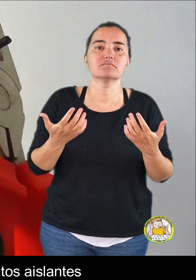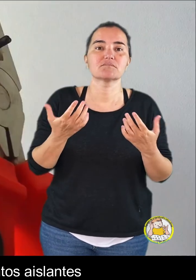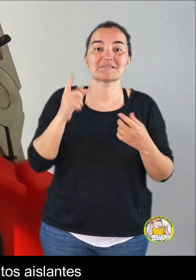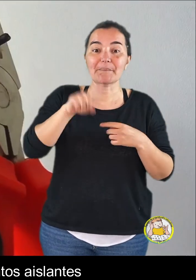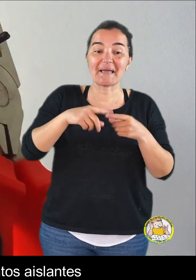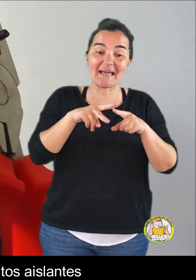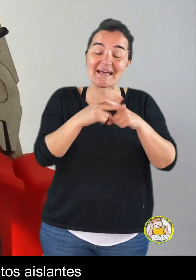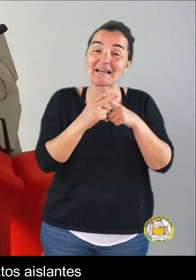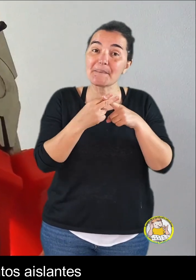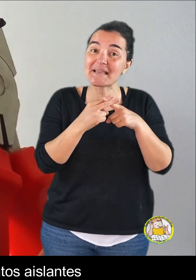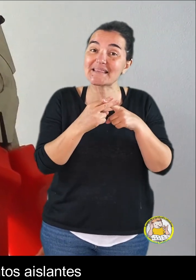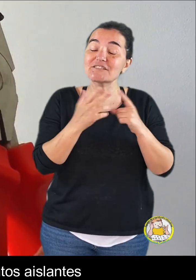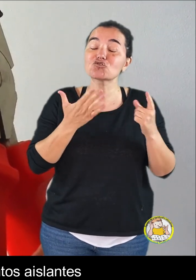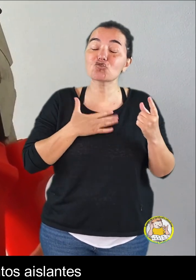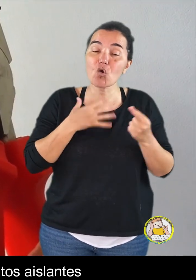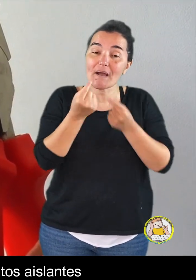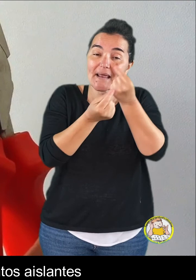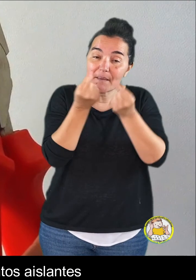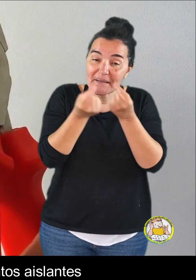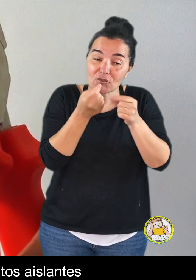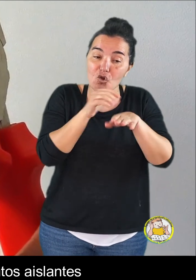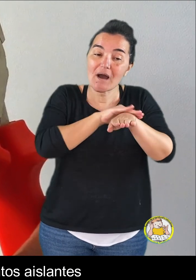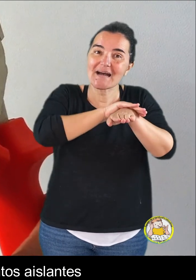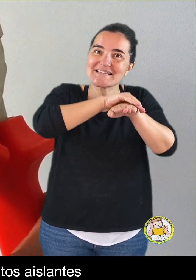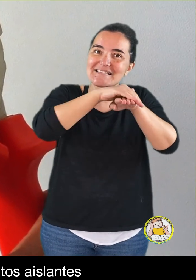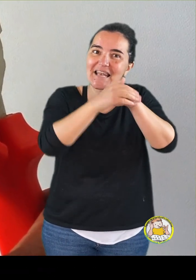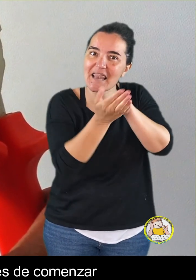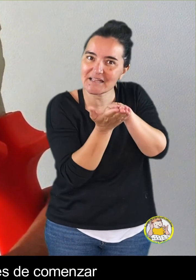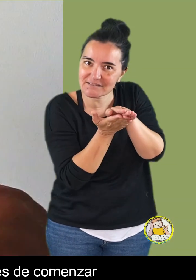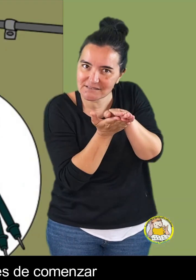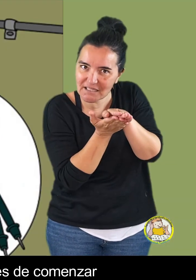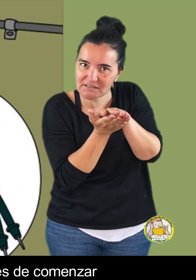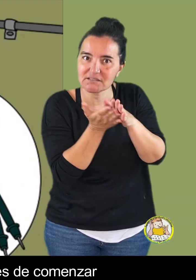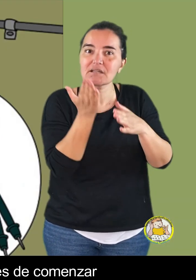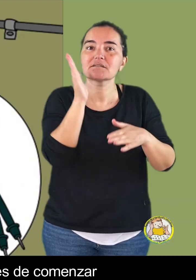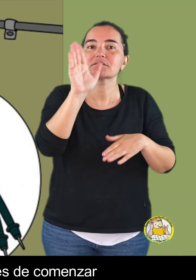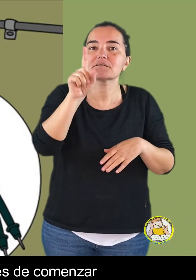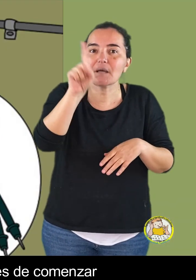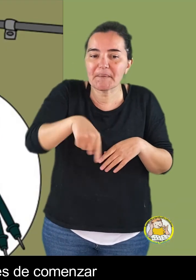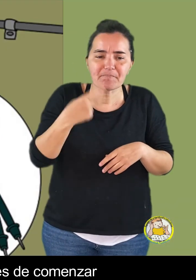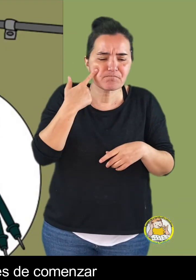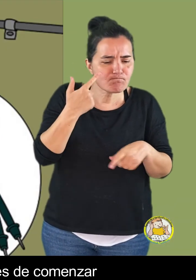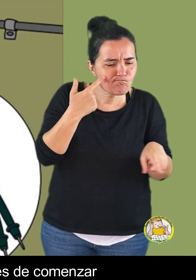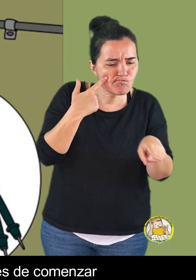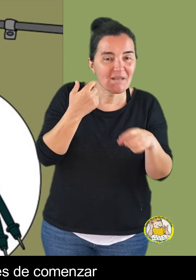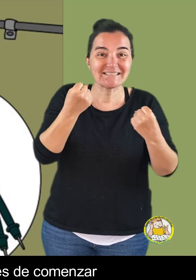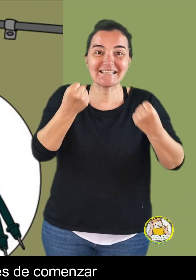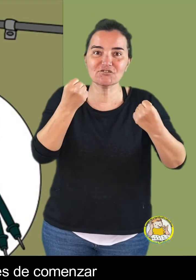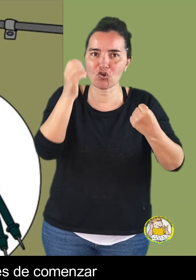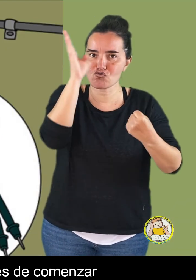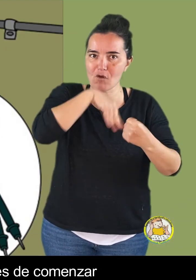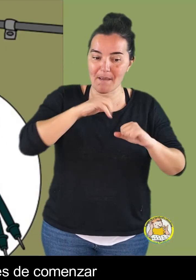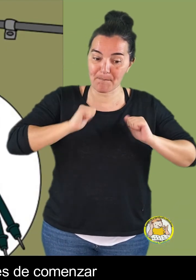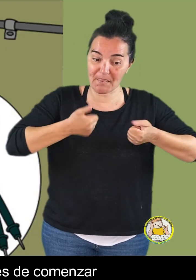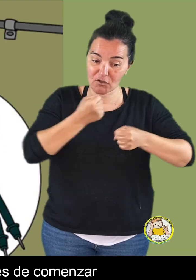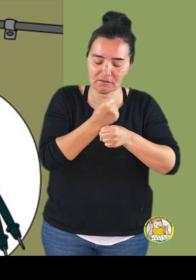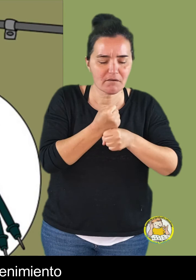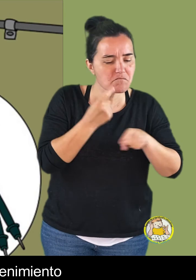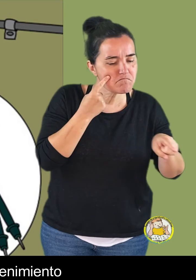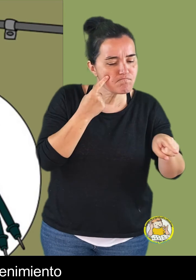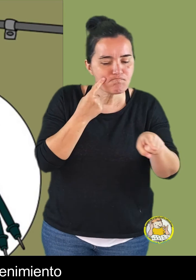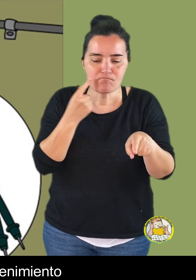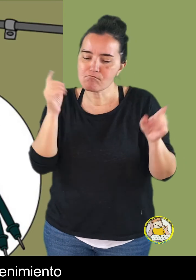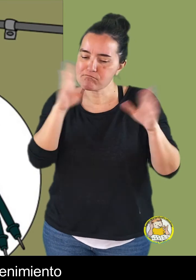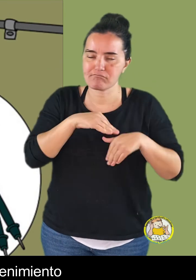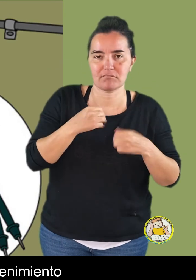pértigas. Uso de herramientas con elementos aislantes. Verificar la ausencia de tensión antes de comenzar